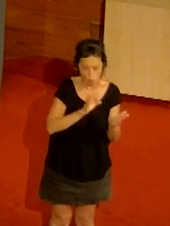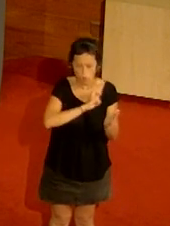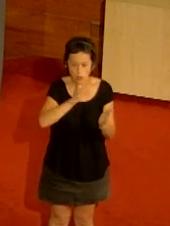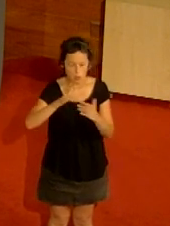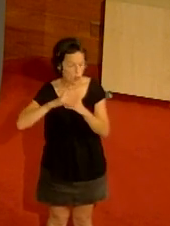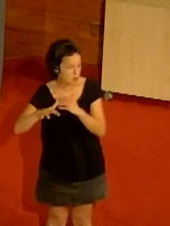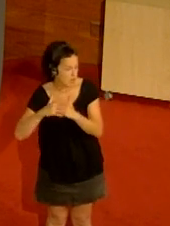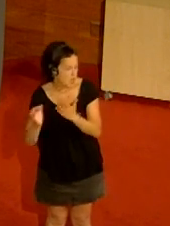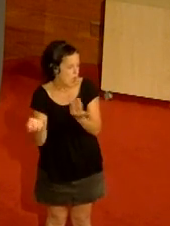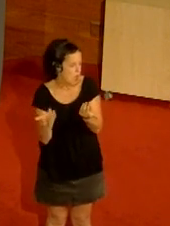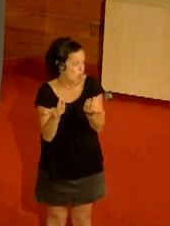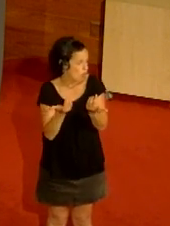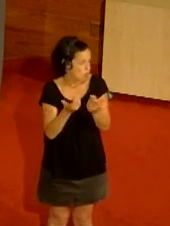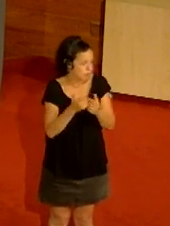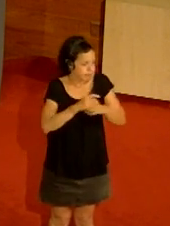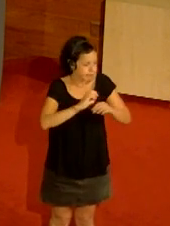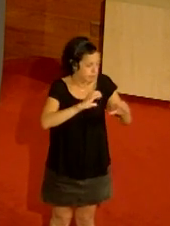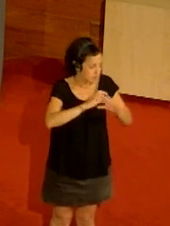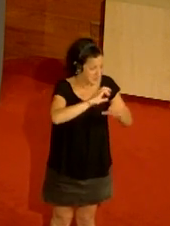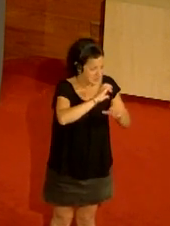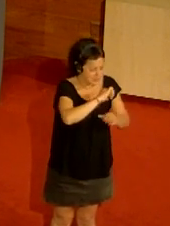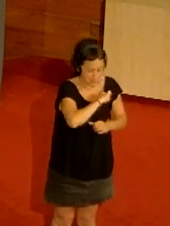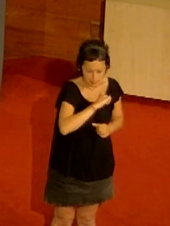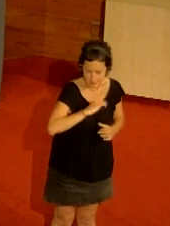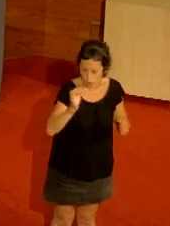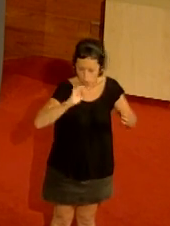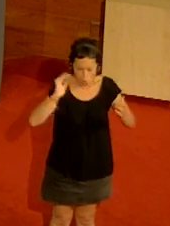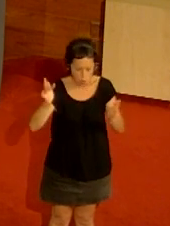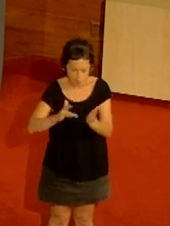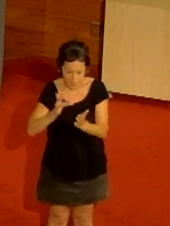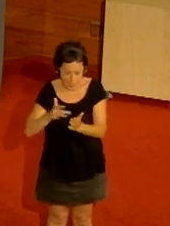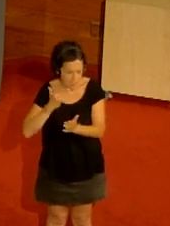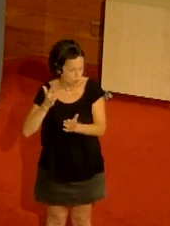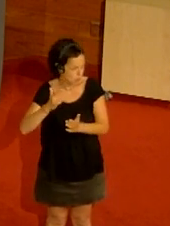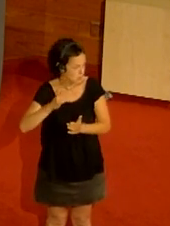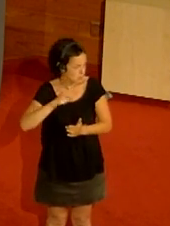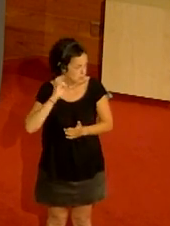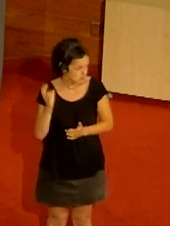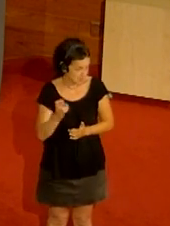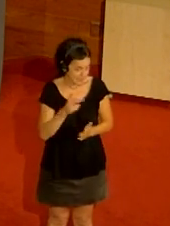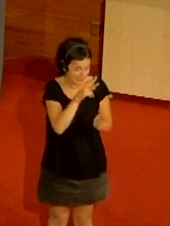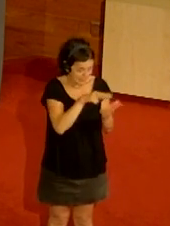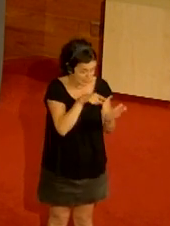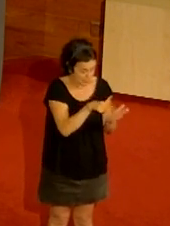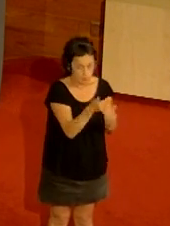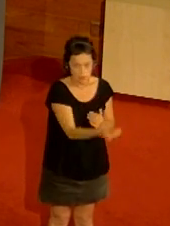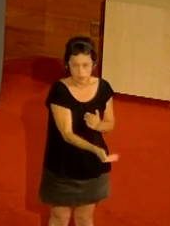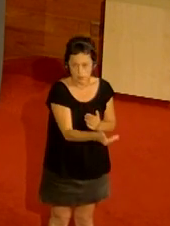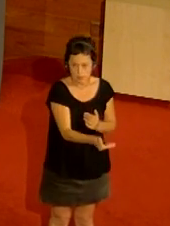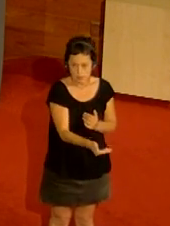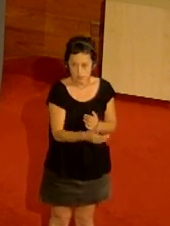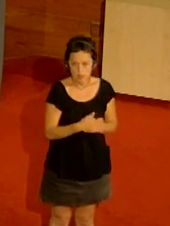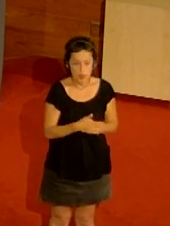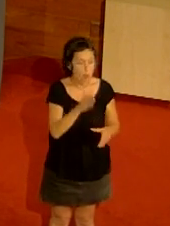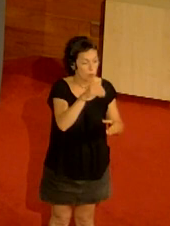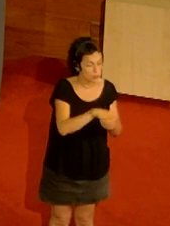otro independiente de no sé dónde o en otro en el diario o en otro y no en otros, es importante. Es importante votar o no